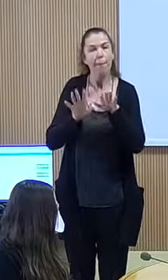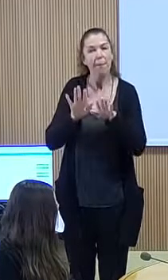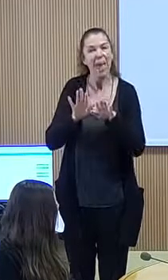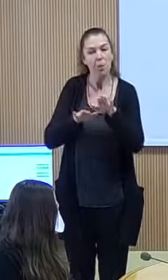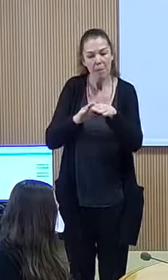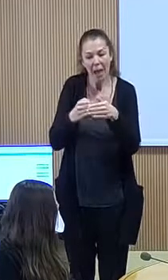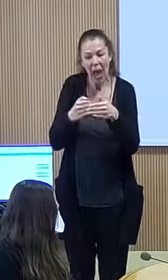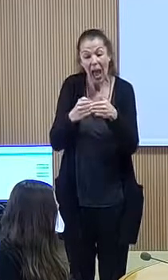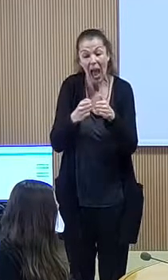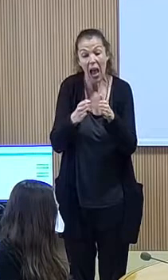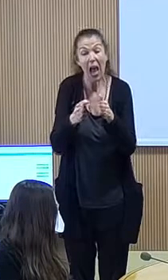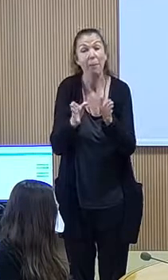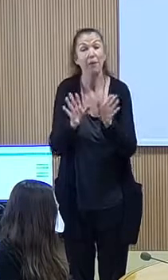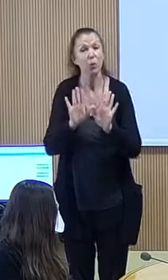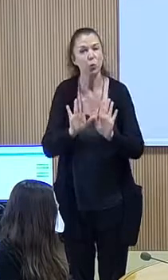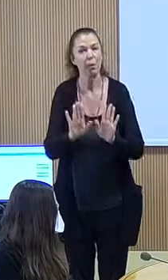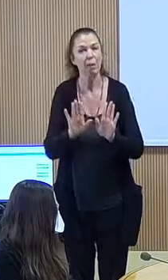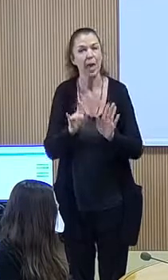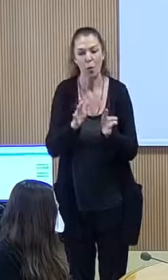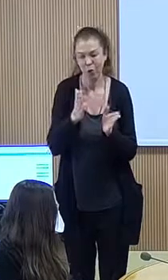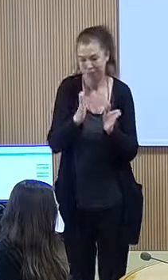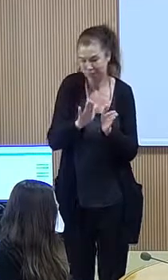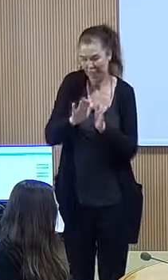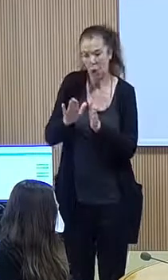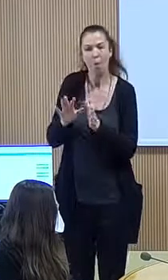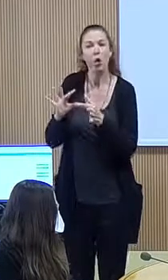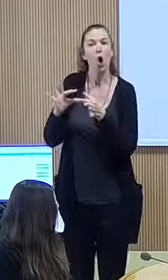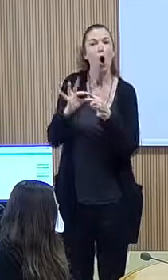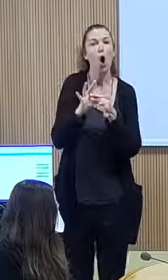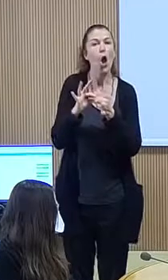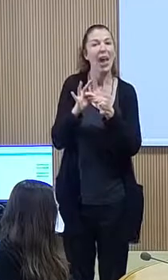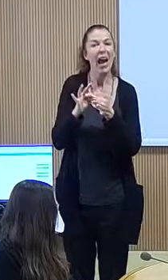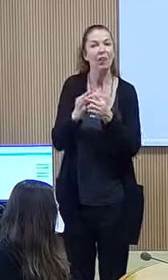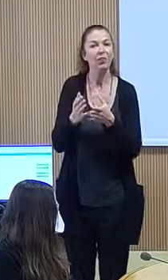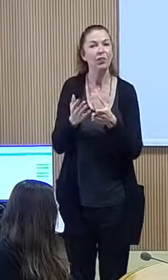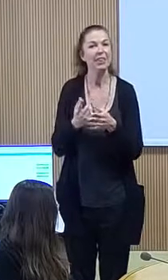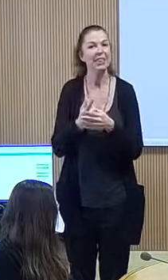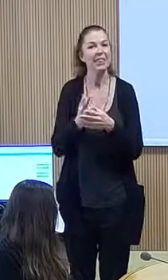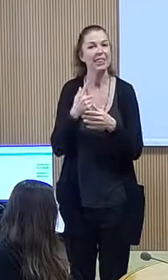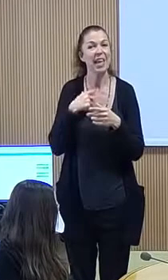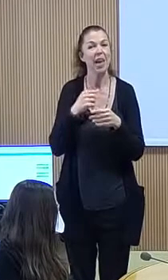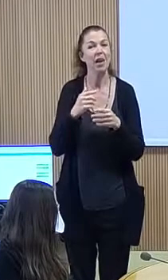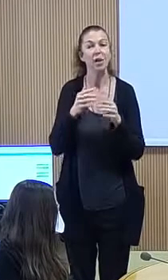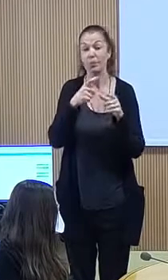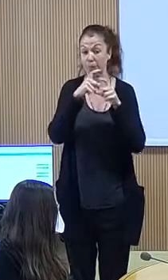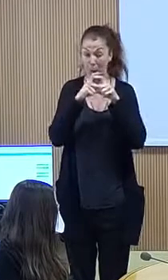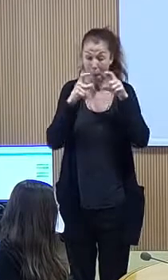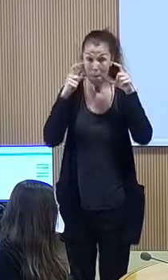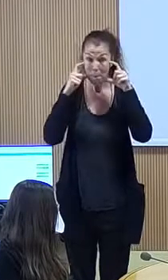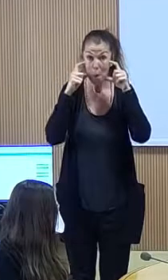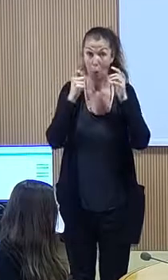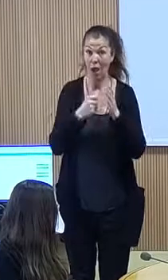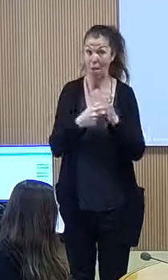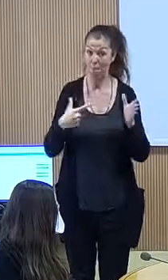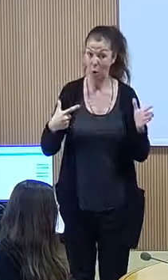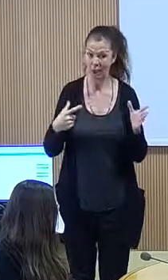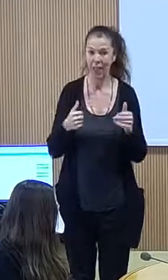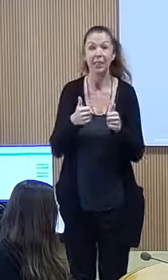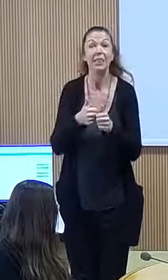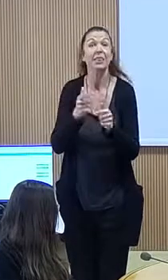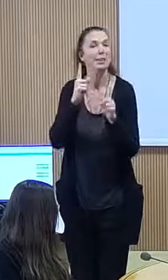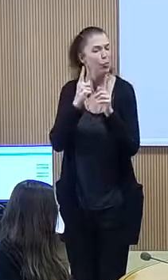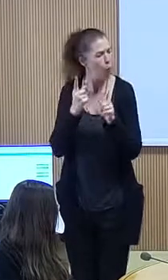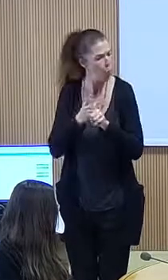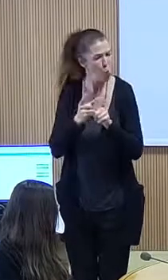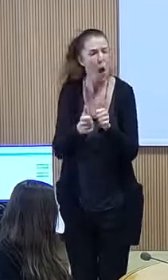da una parte collegate al fatto che le protezioni del della bocca la distanza da mantenere lo stare in fila